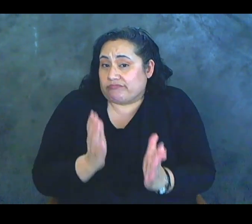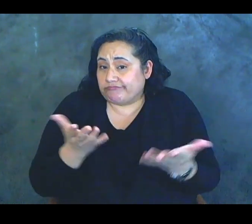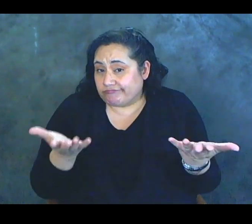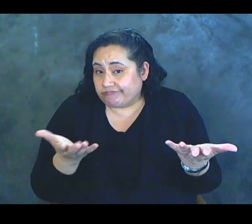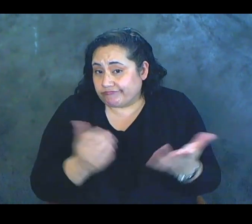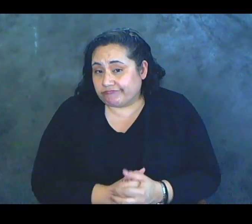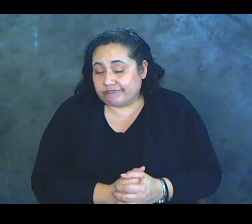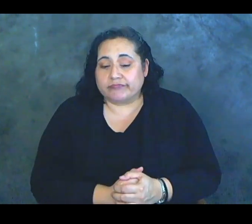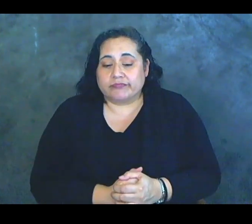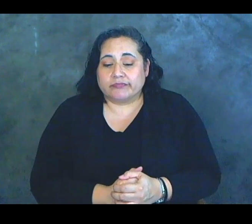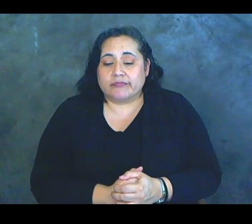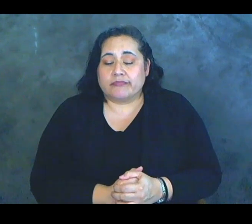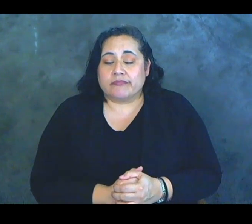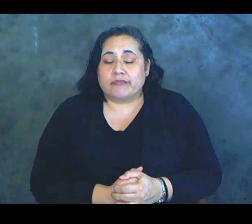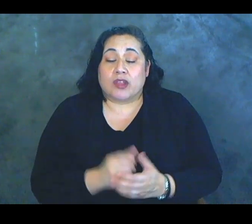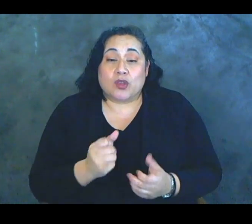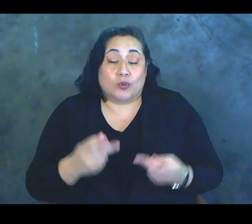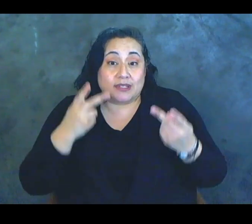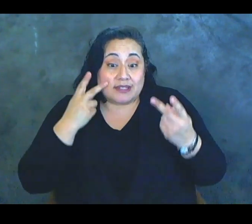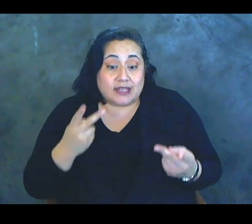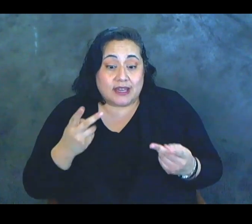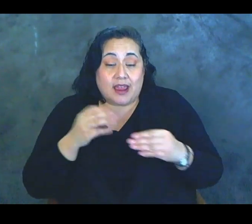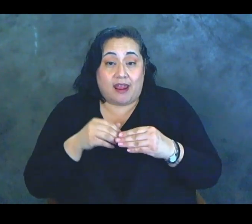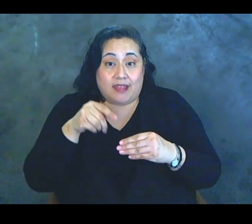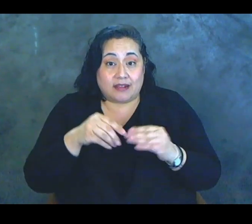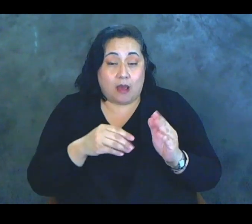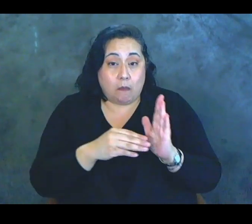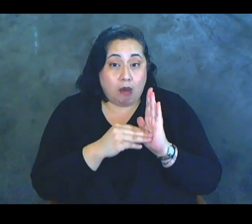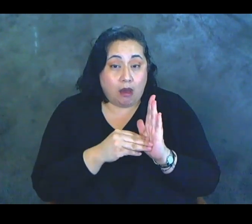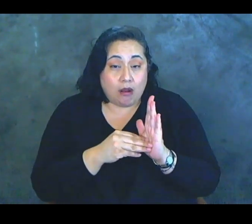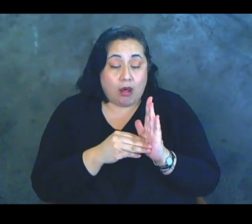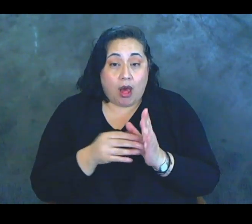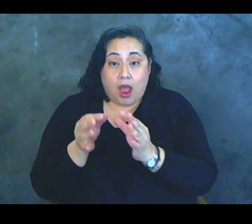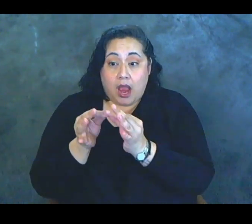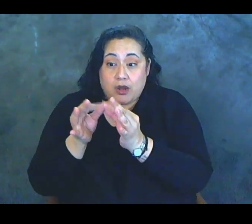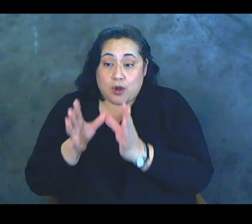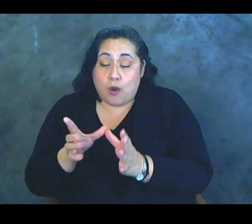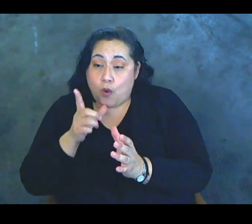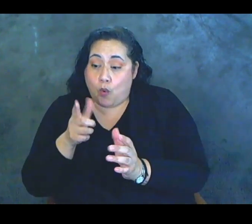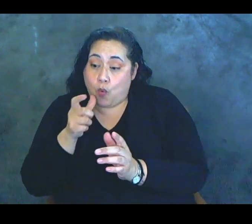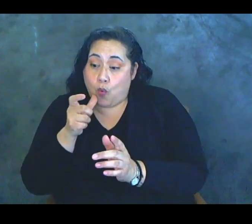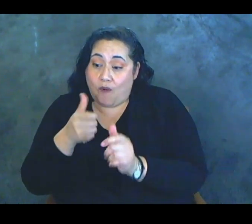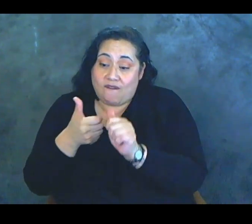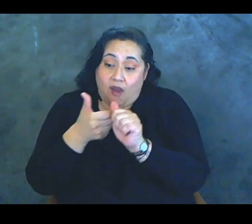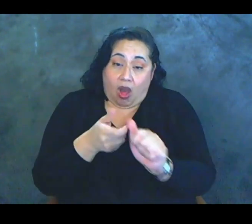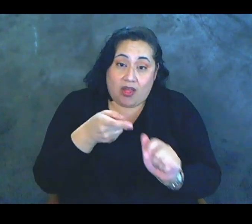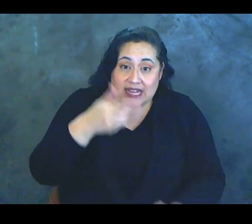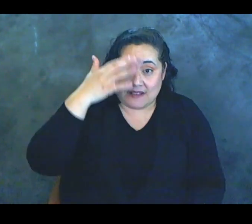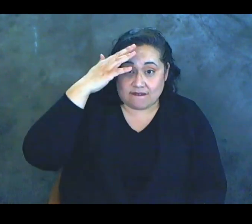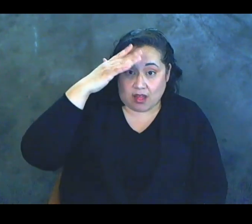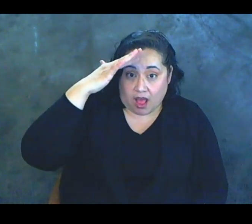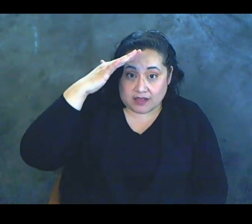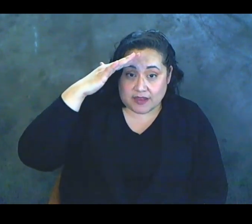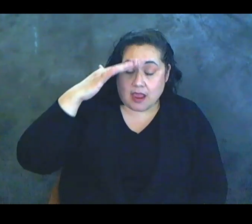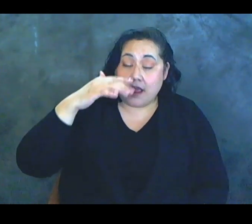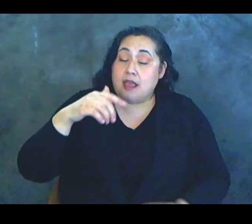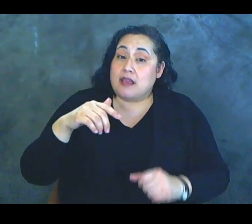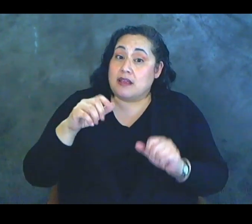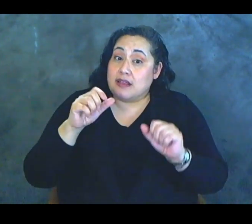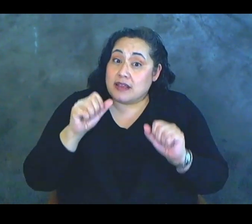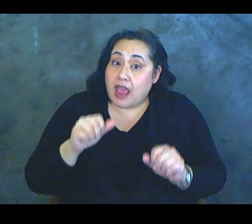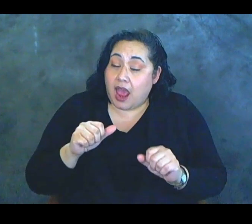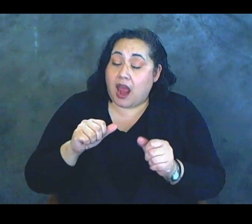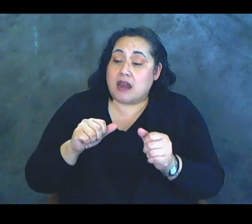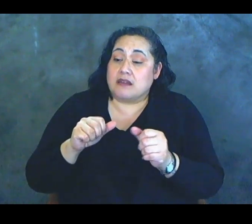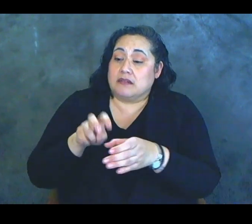Y como se ve en este modelo, el intérprete que opera bajo esta filosofía puede salirse de su